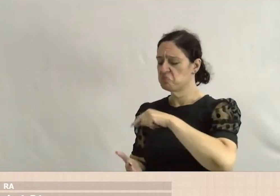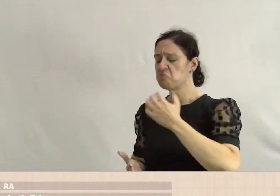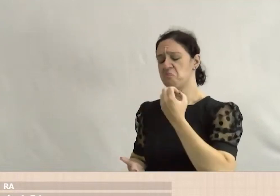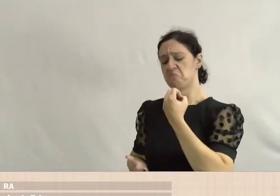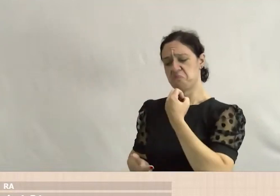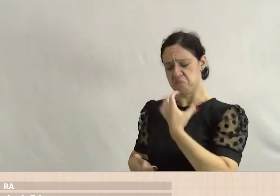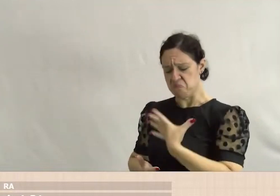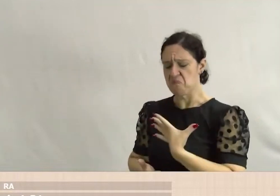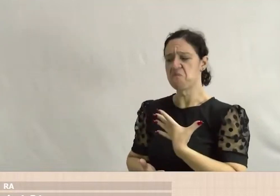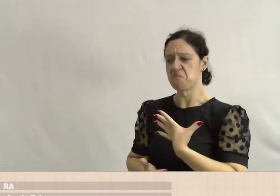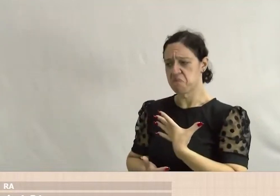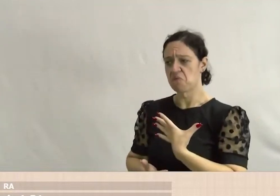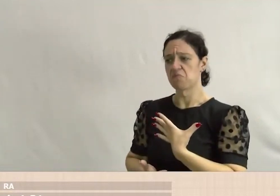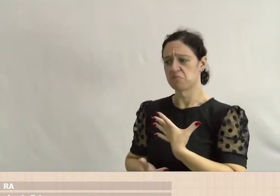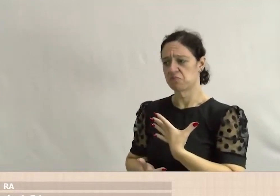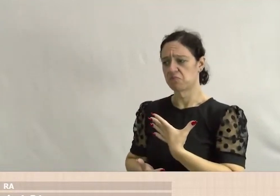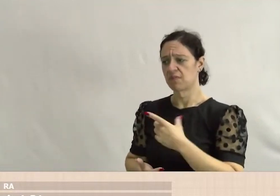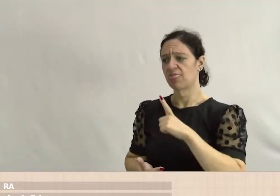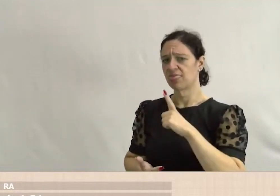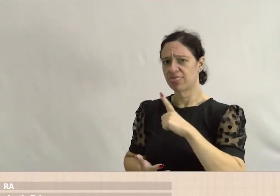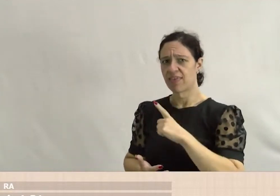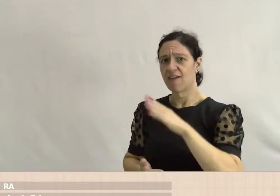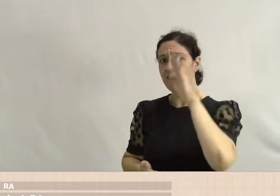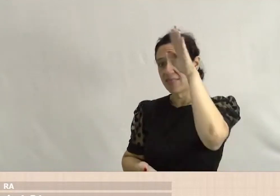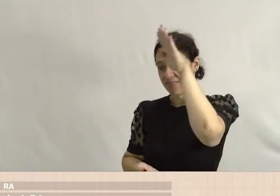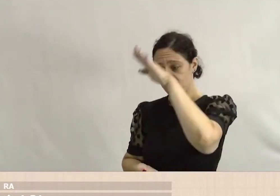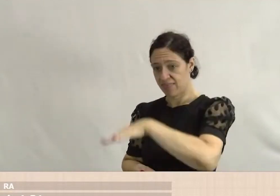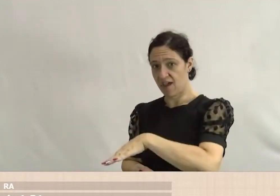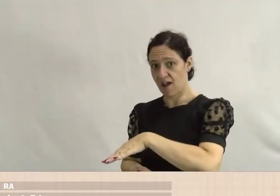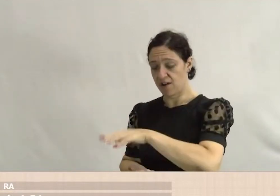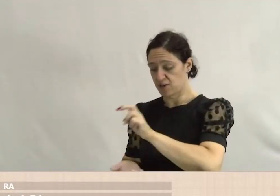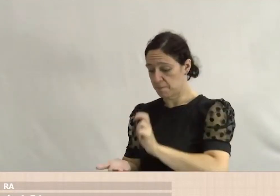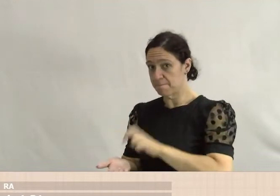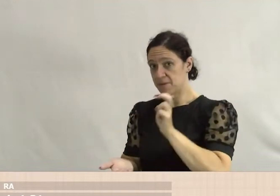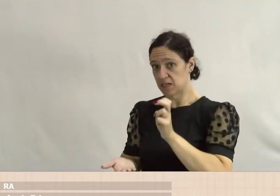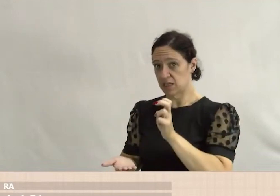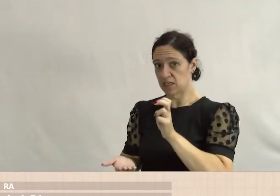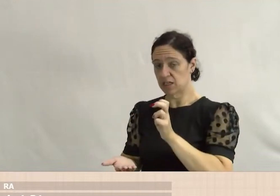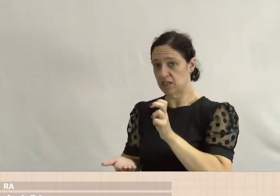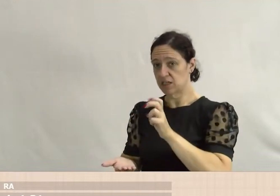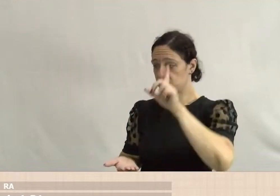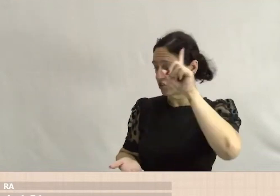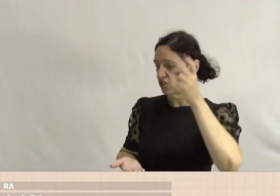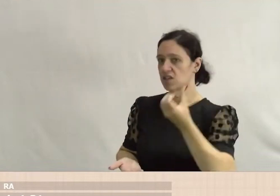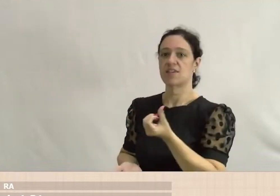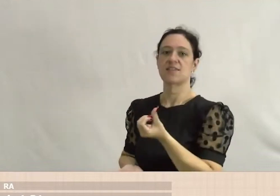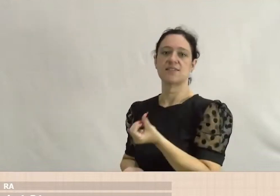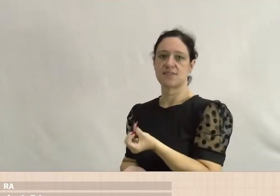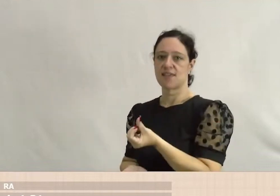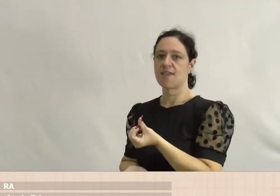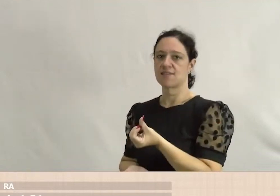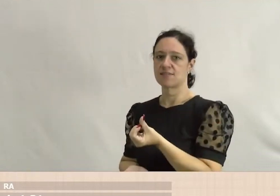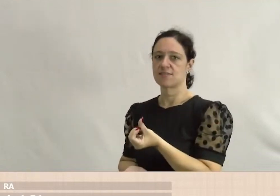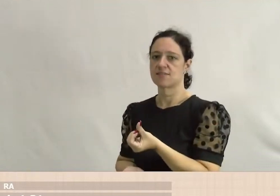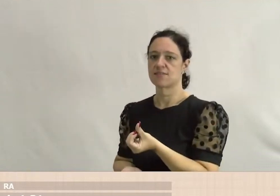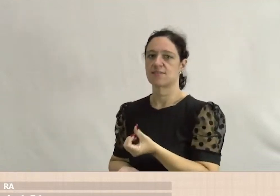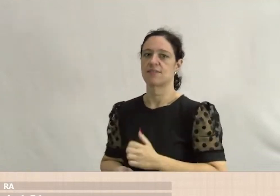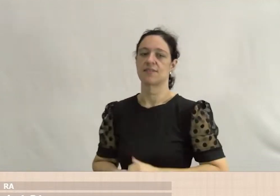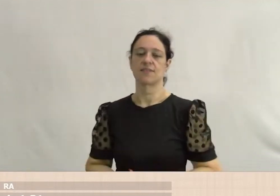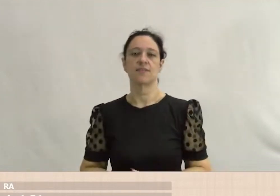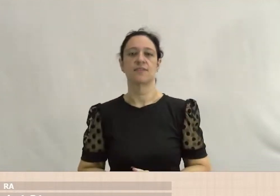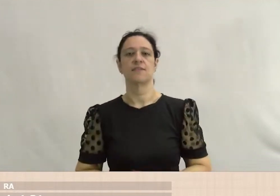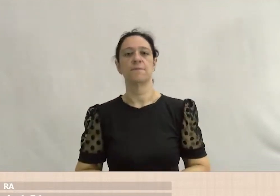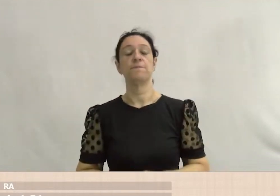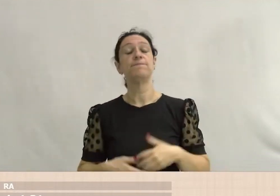muito bom. Houve tarde e manhã, o 6º dia. Então,